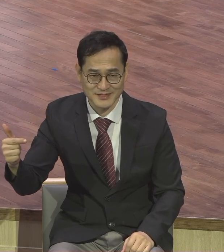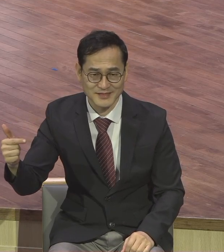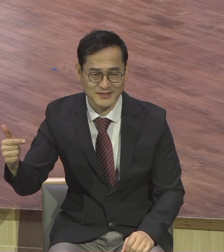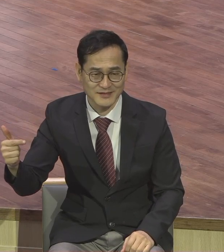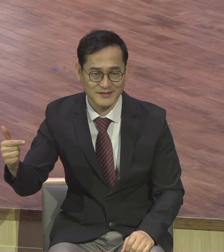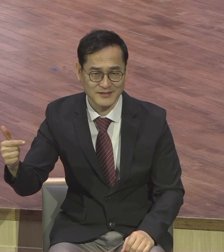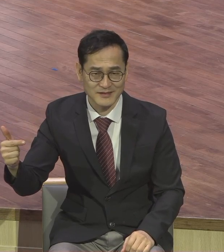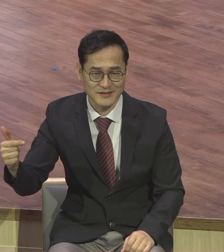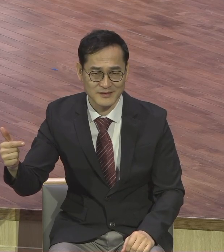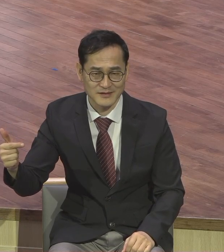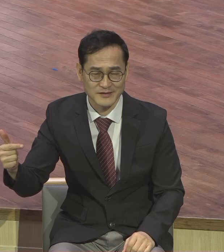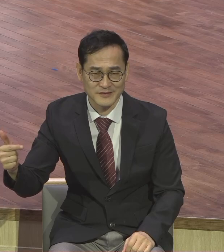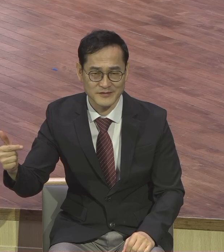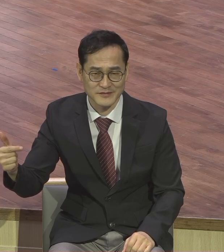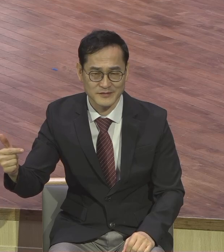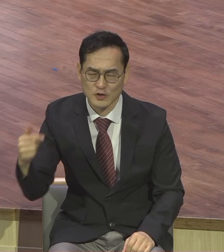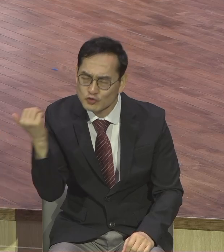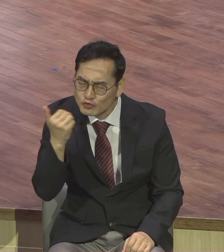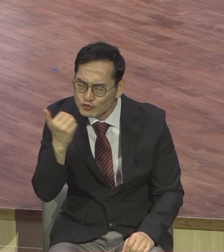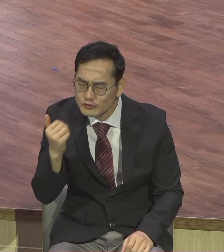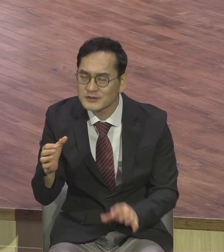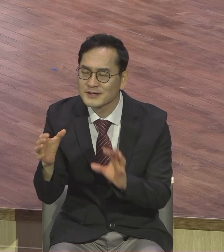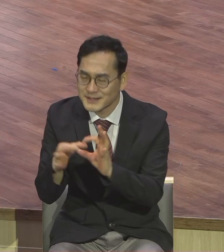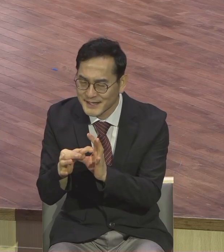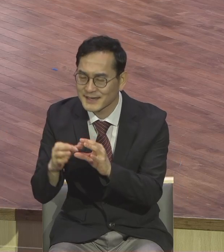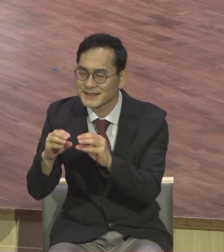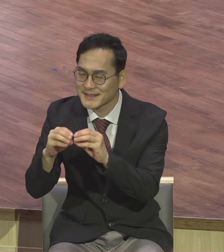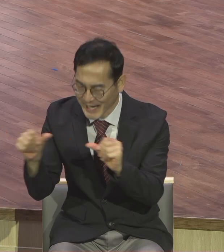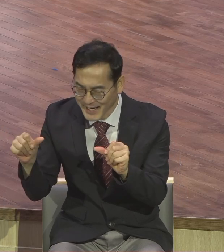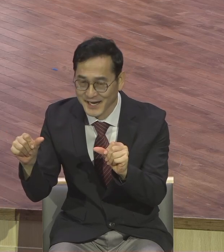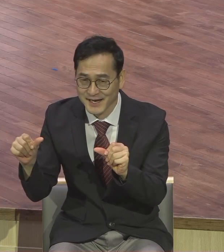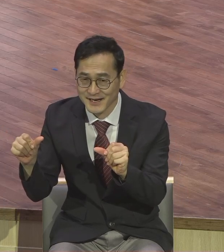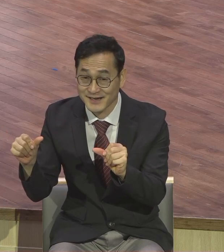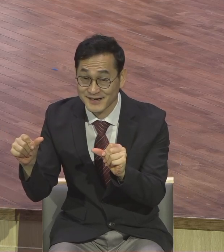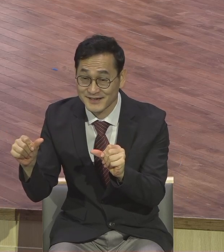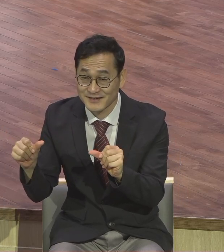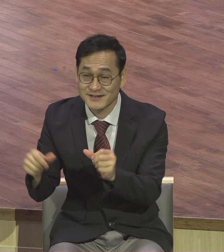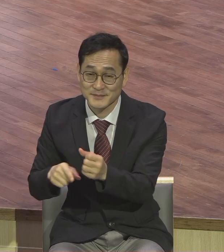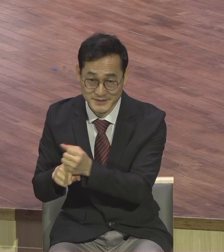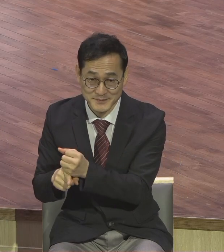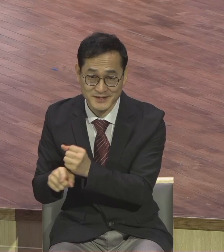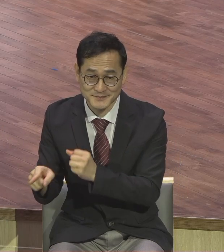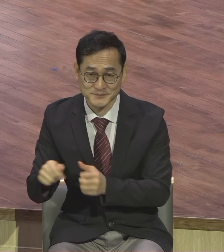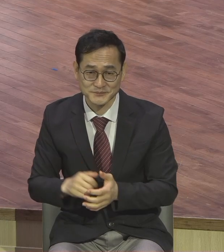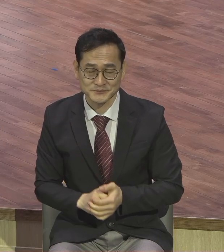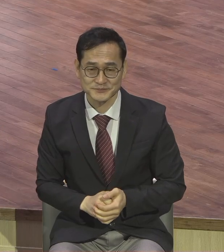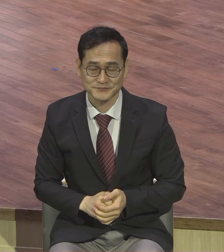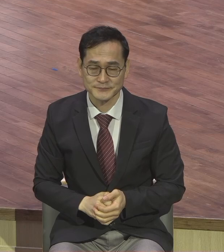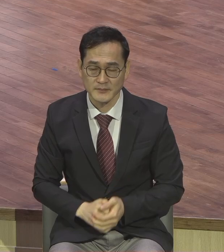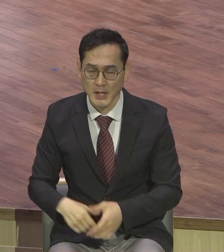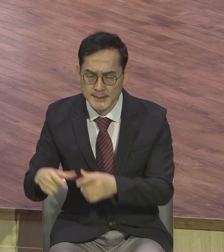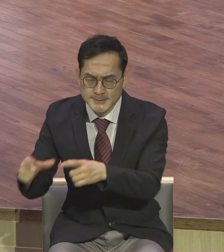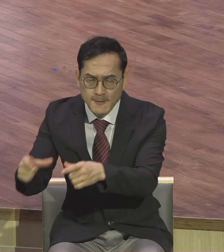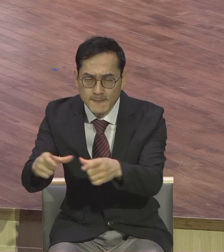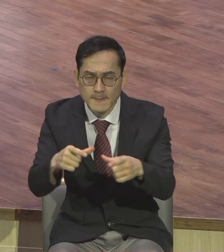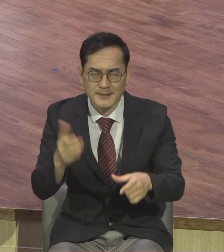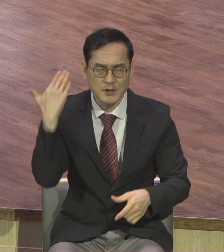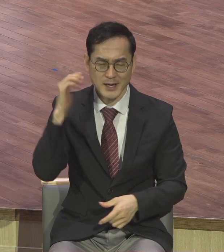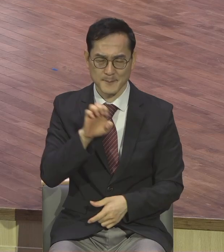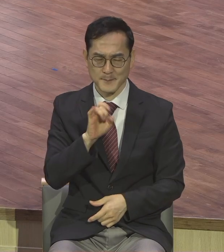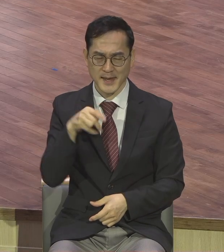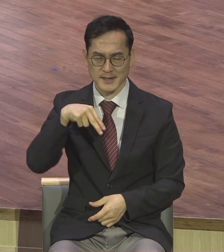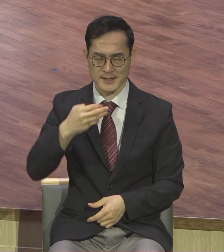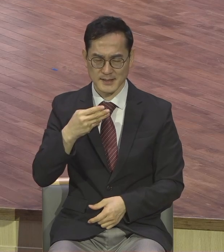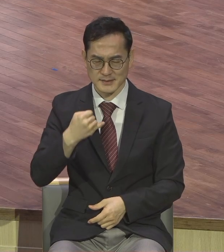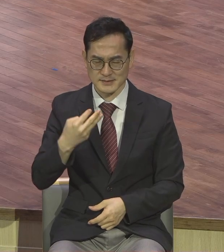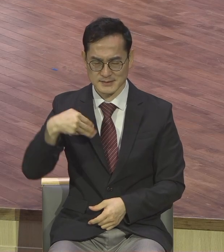어느 누구의 땅이다. 어느 나라의 땅이다. 그런 의미인데 이 지역을 과거에 페르시아가